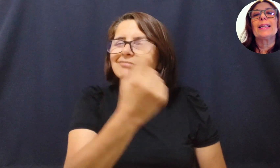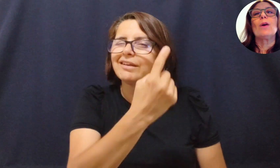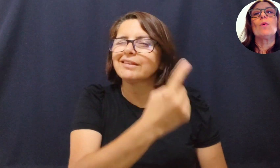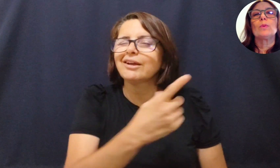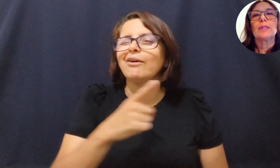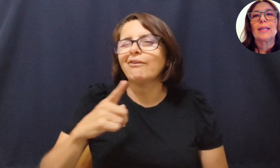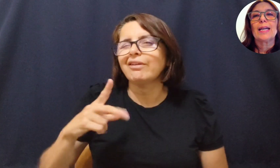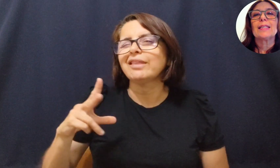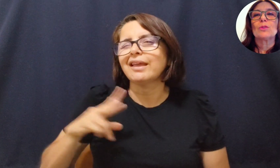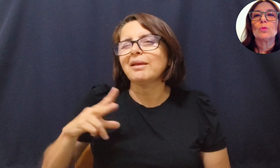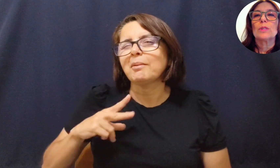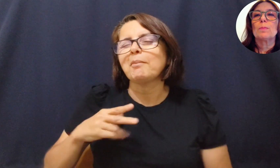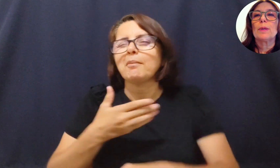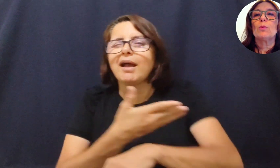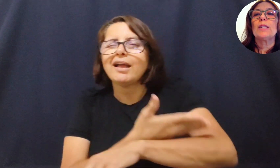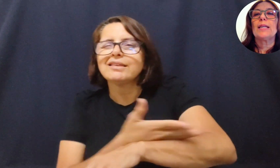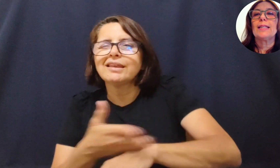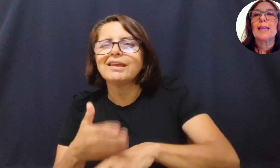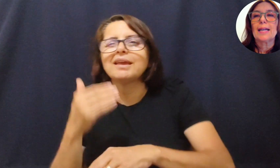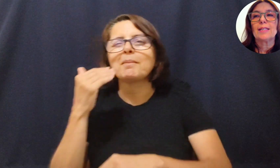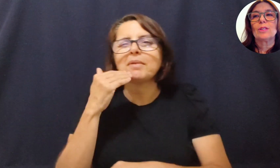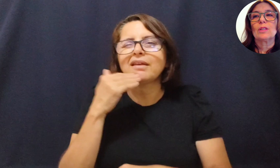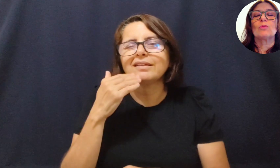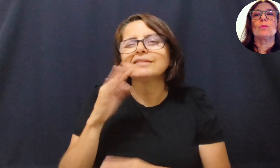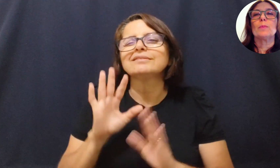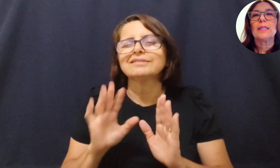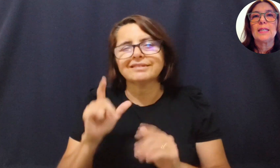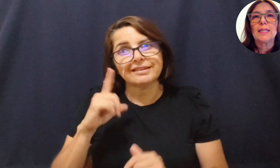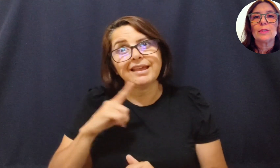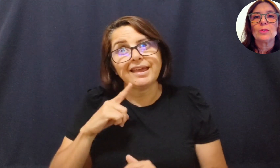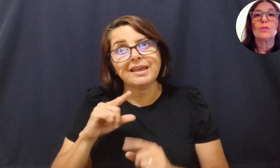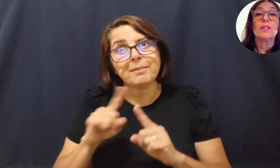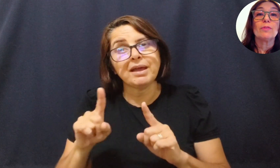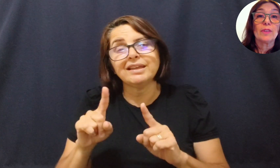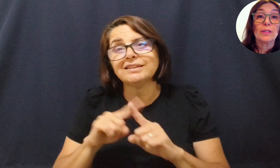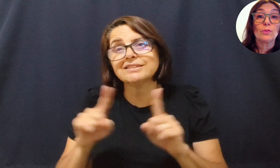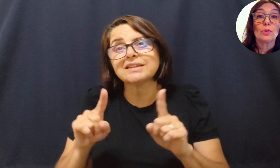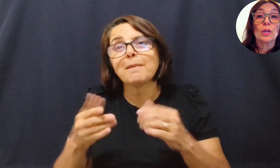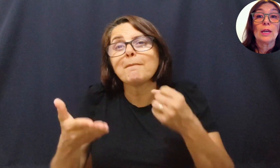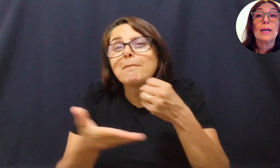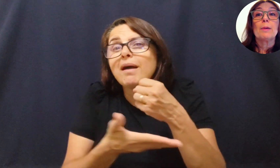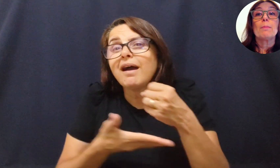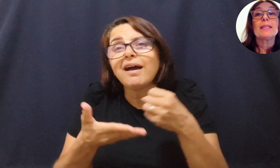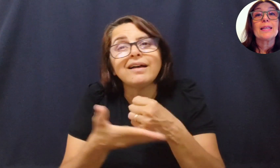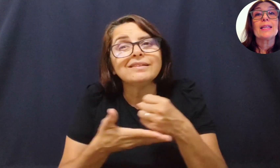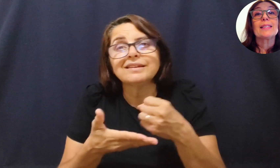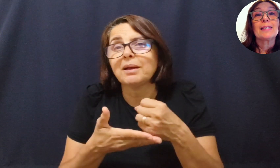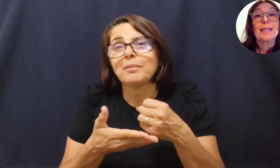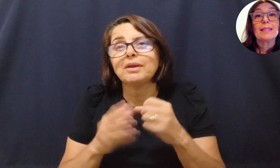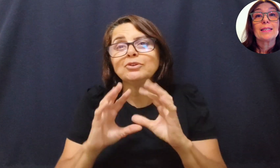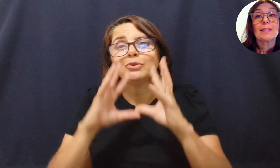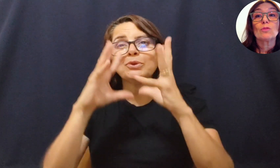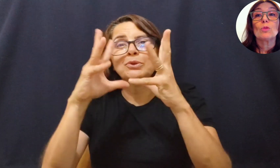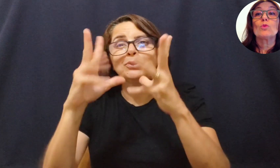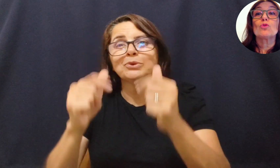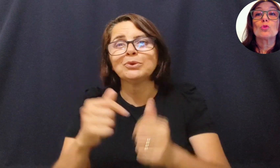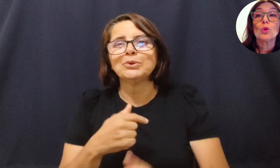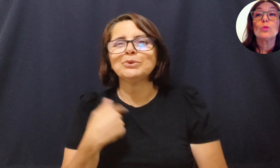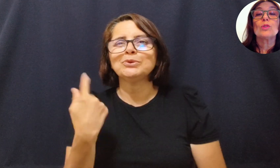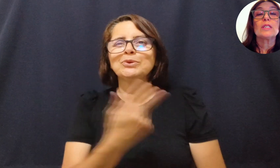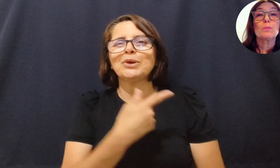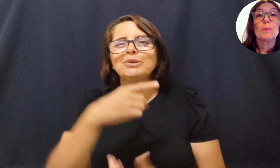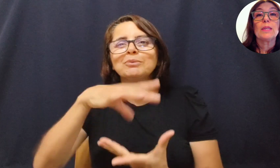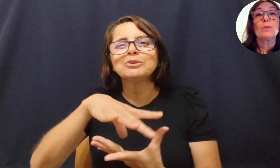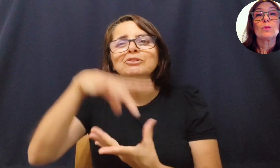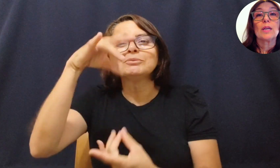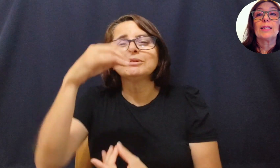que cada um traz as suas peculiaridades, suas manias, os seus defeitos, mas em essência somos